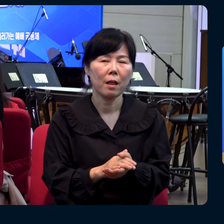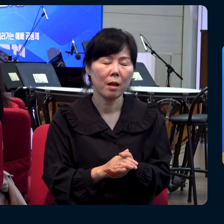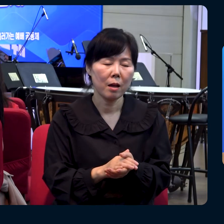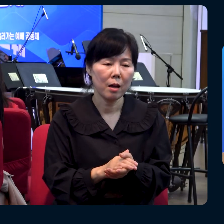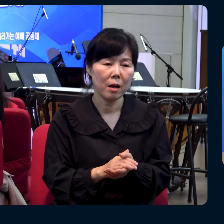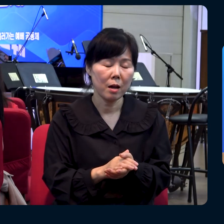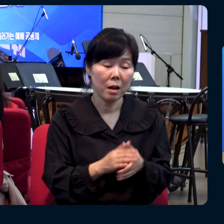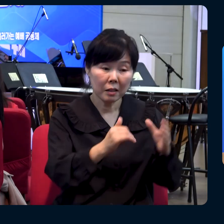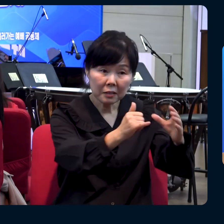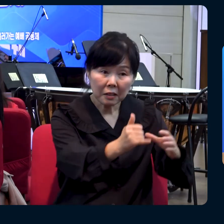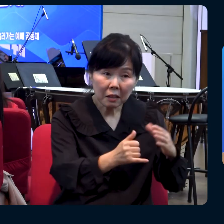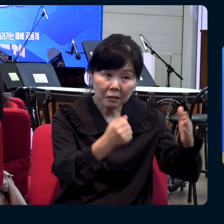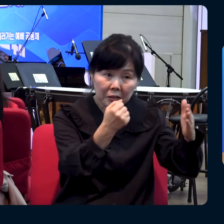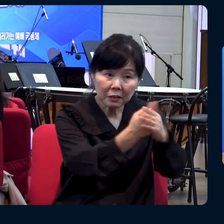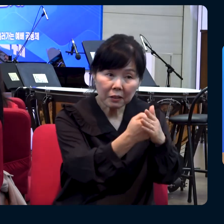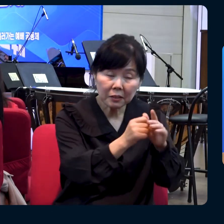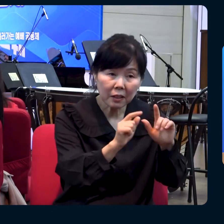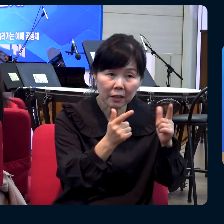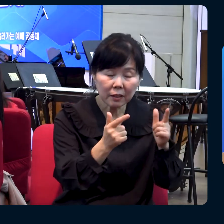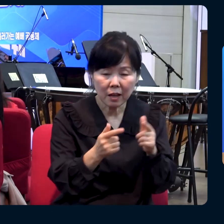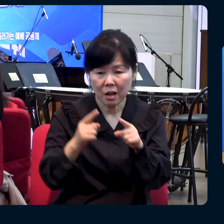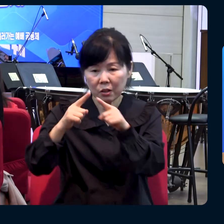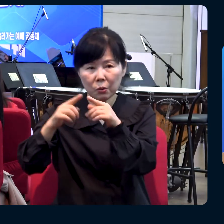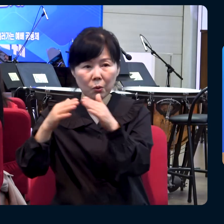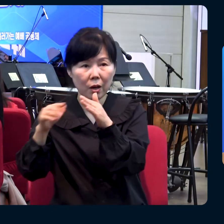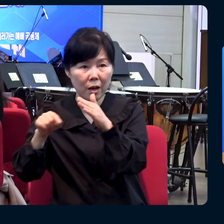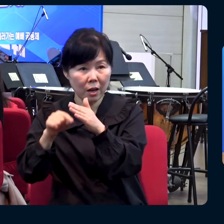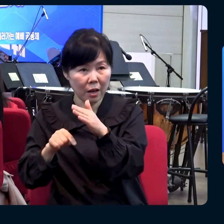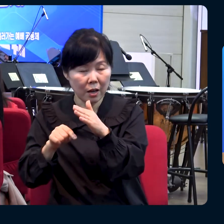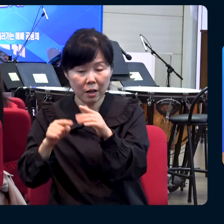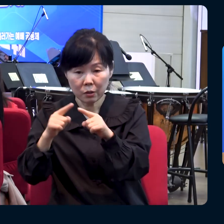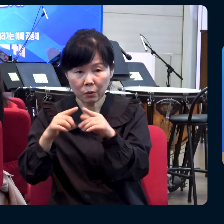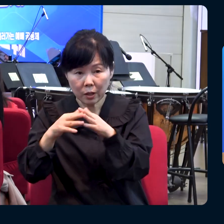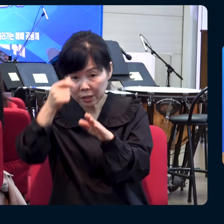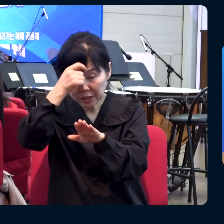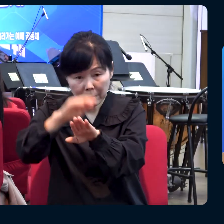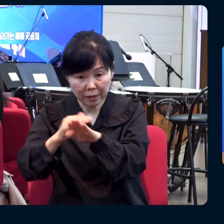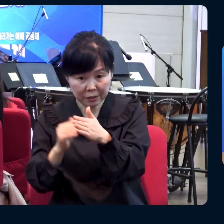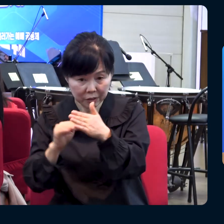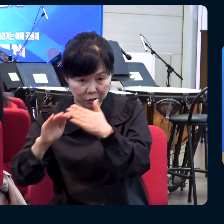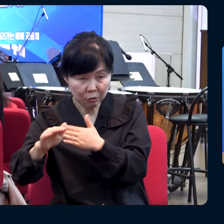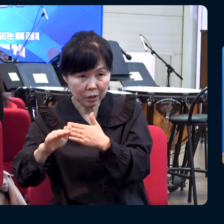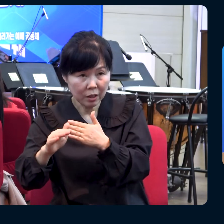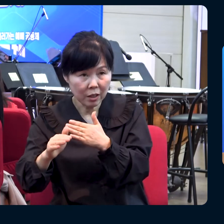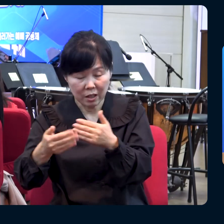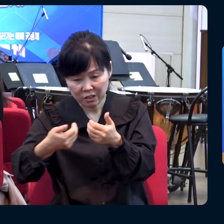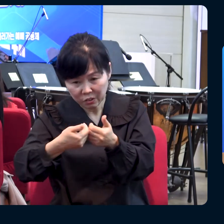현장의 세상에서 결정되는 게 아니라 교회를 떠나기 전에 승패는 결정되는 겁니다.